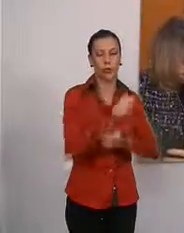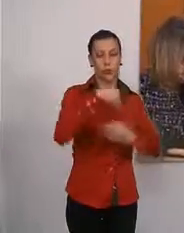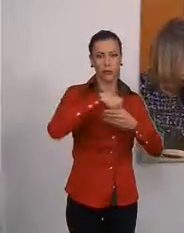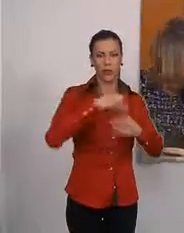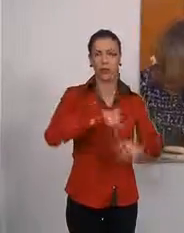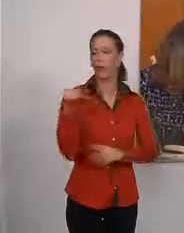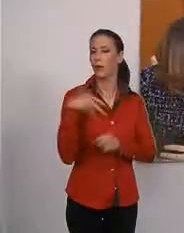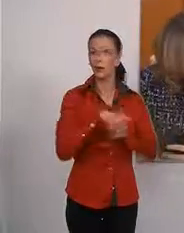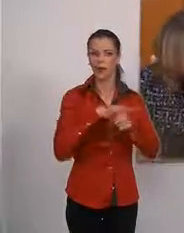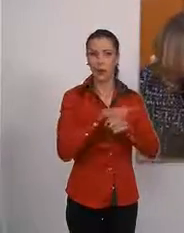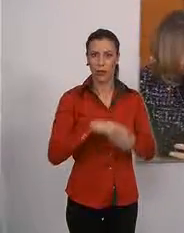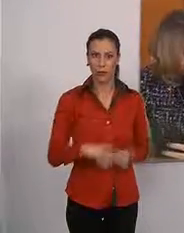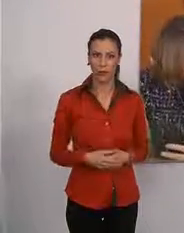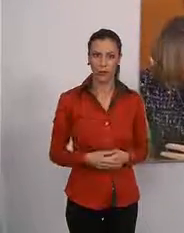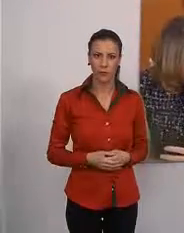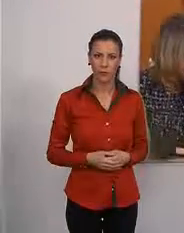provincia.